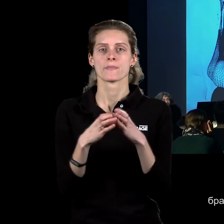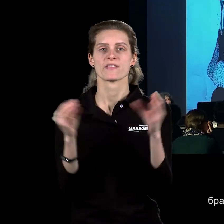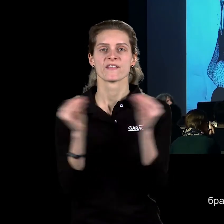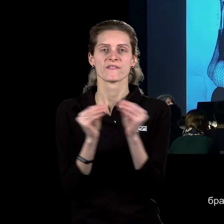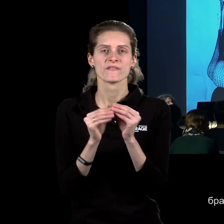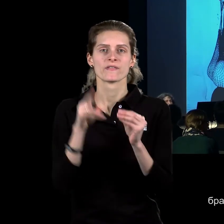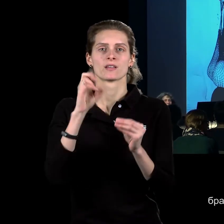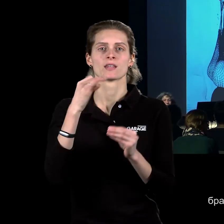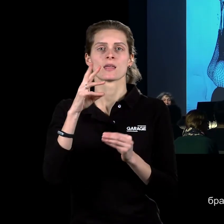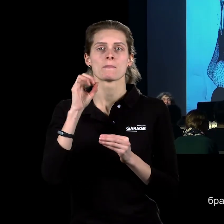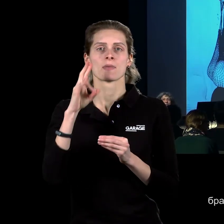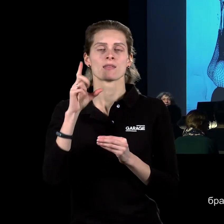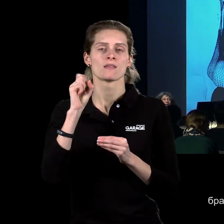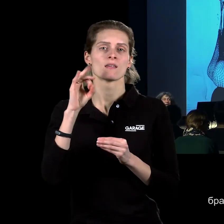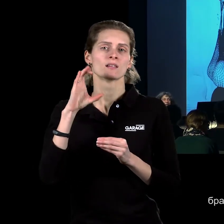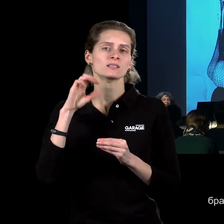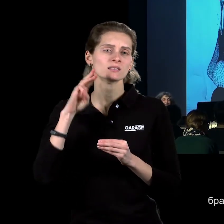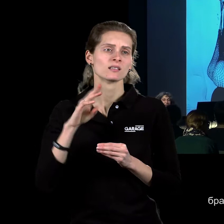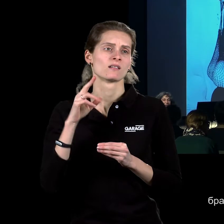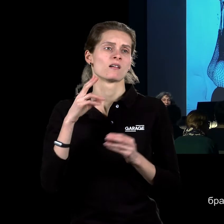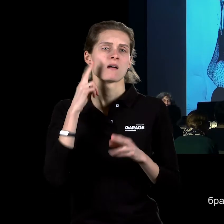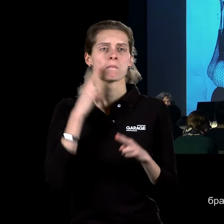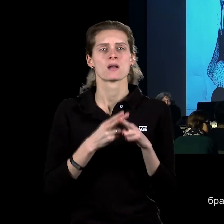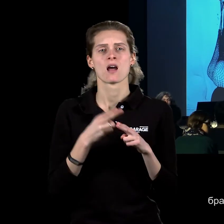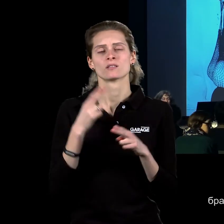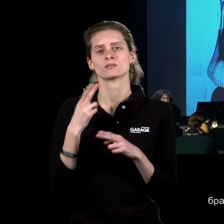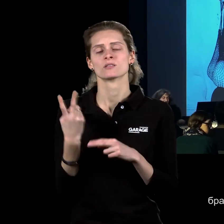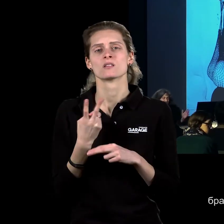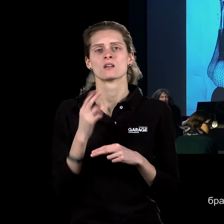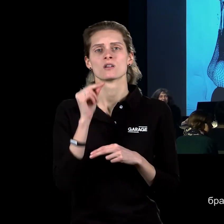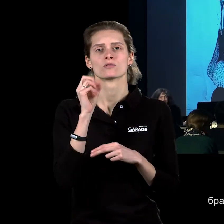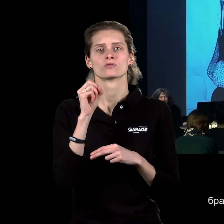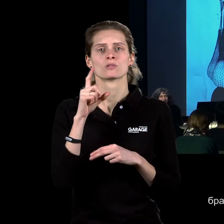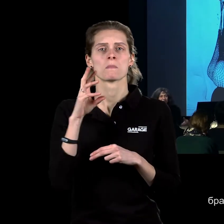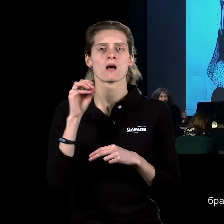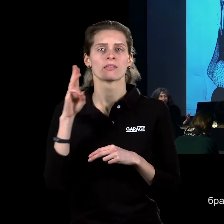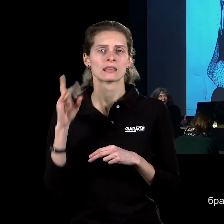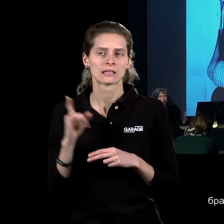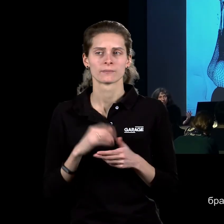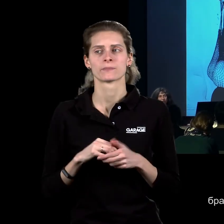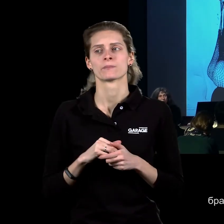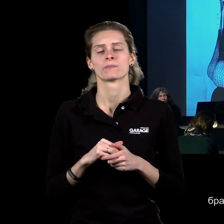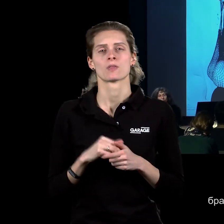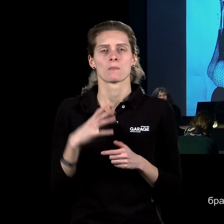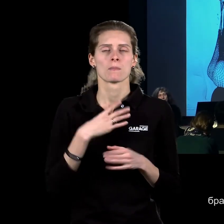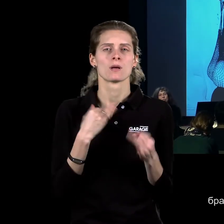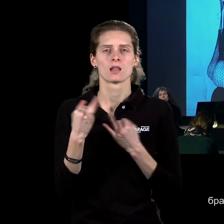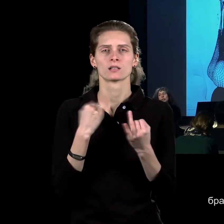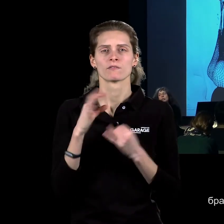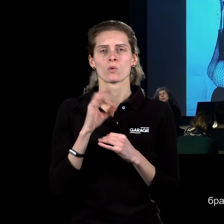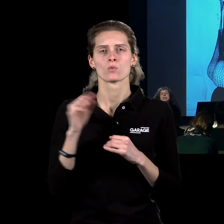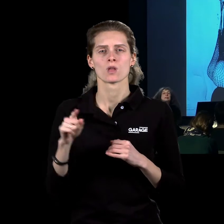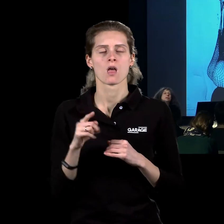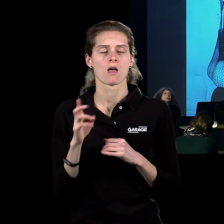Дэмиан Хирст и братья Чепманы, о которых мы там говорили и будем говорить, такая самая звездная